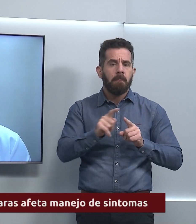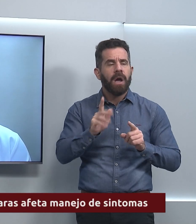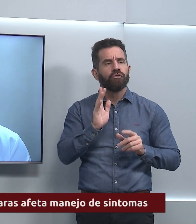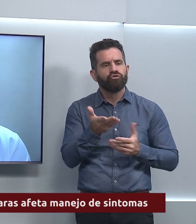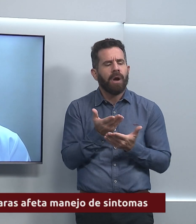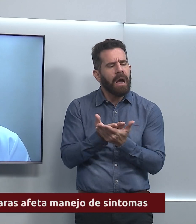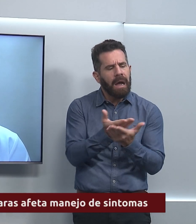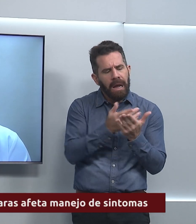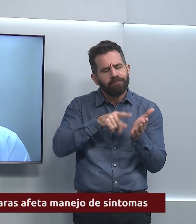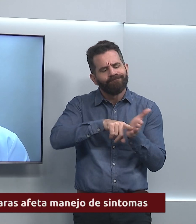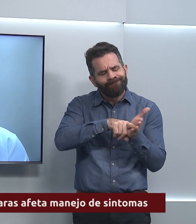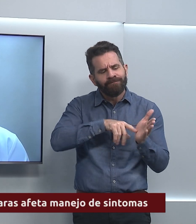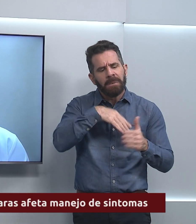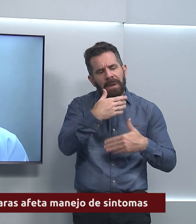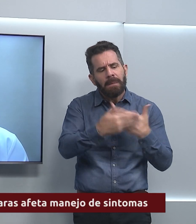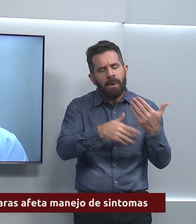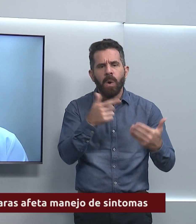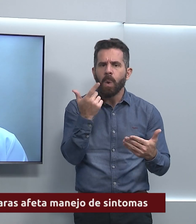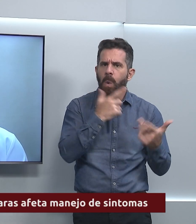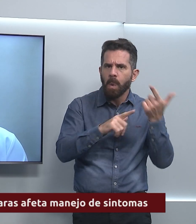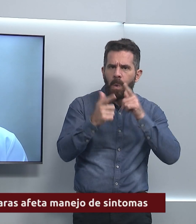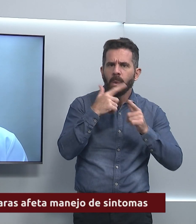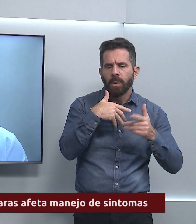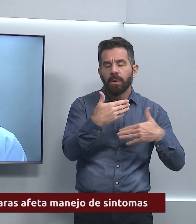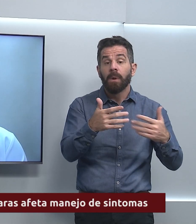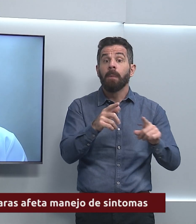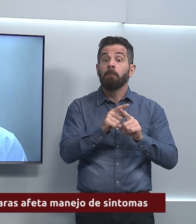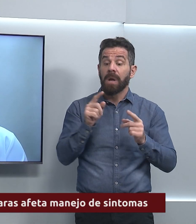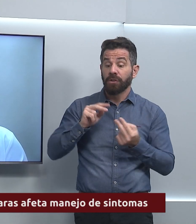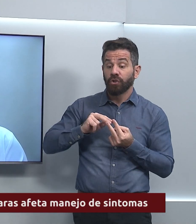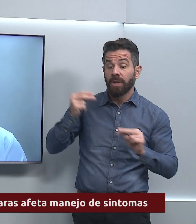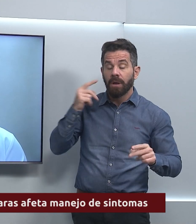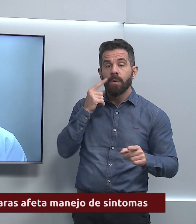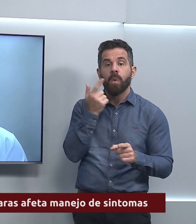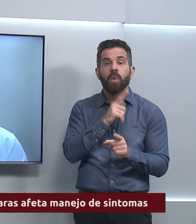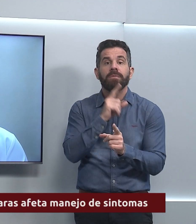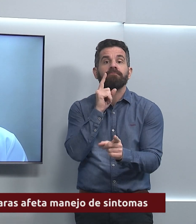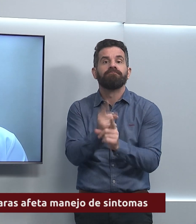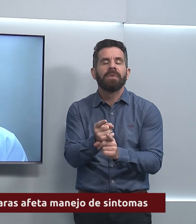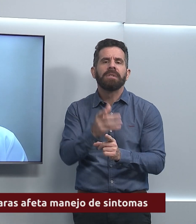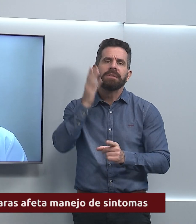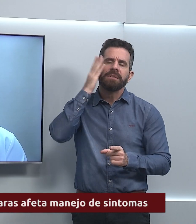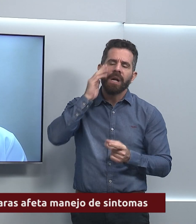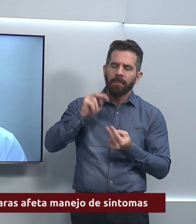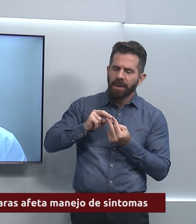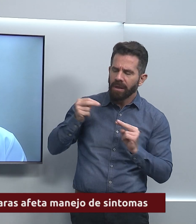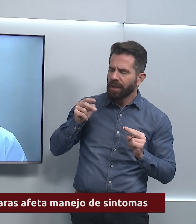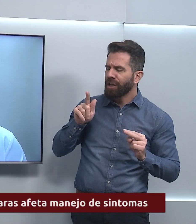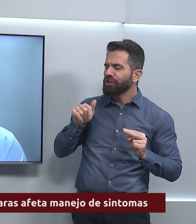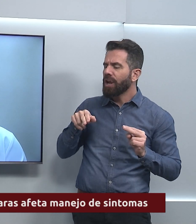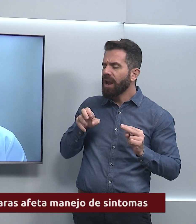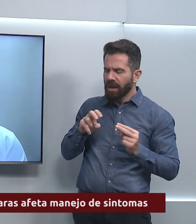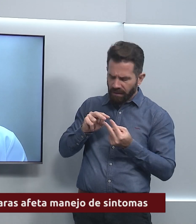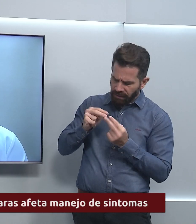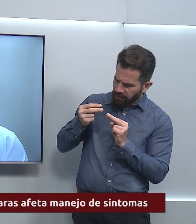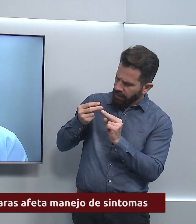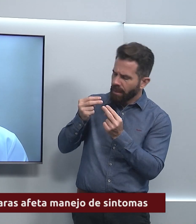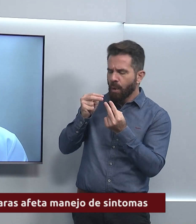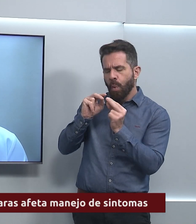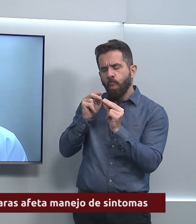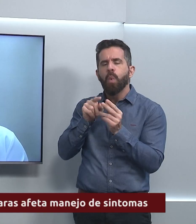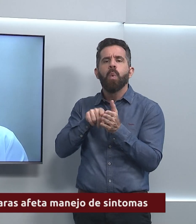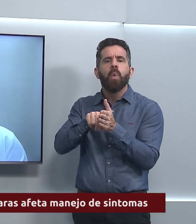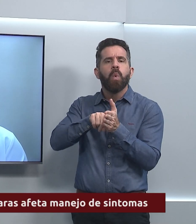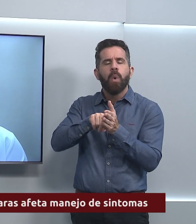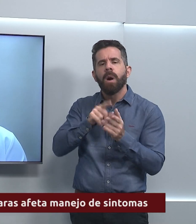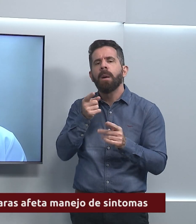área foi justamente a possibilidade de se avaliar geneticamente, identificar aquele determinado gene, aquela determinada variante que causa aqueles